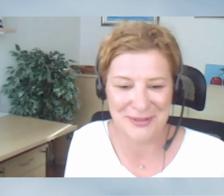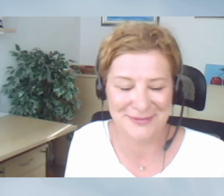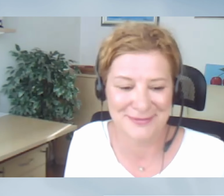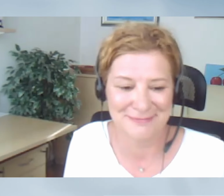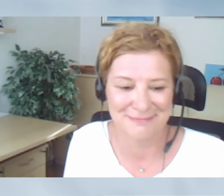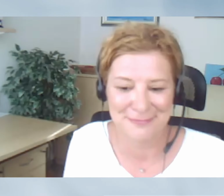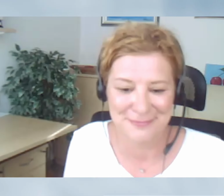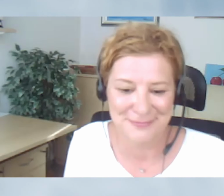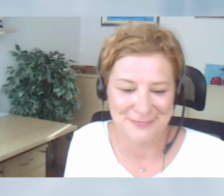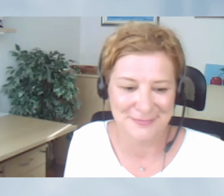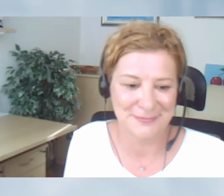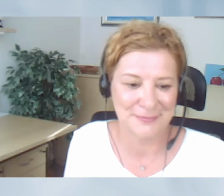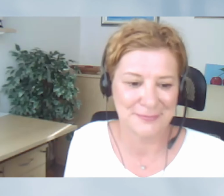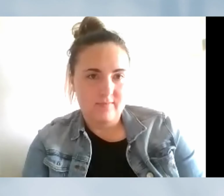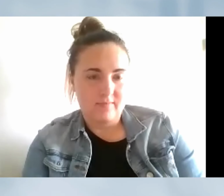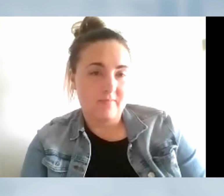pripomoček?